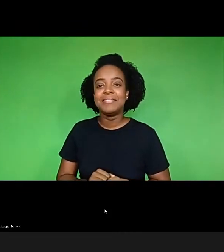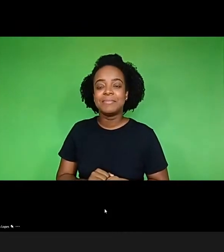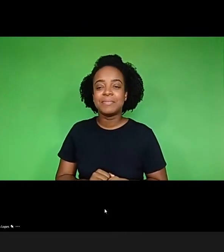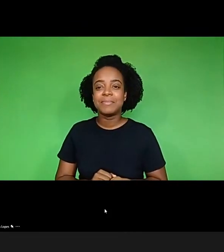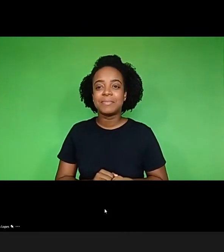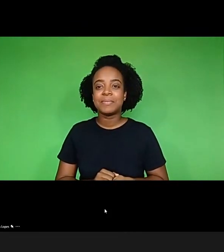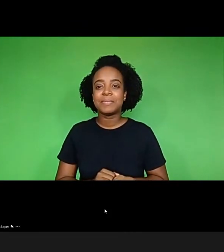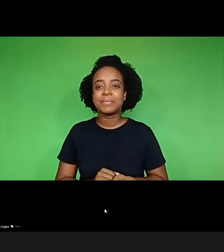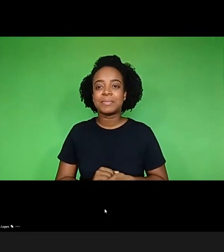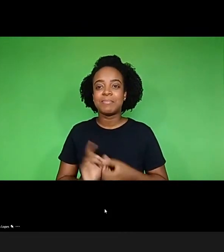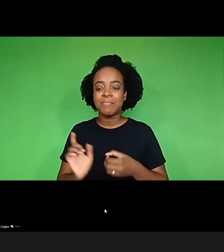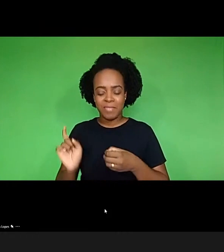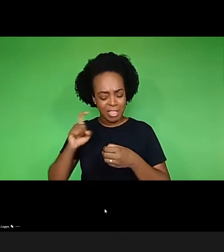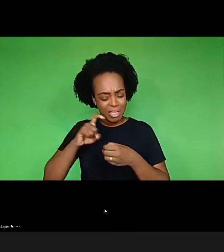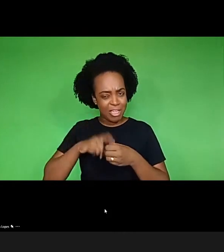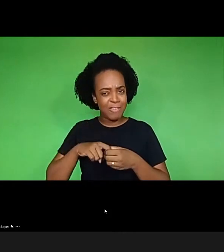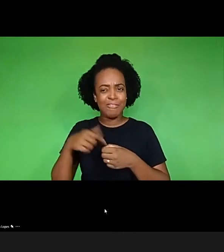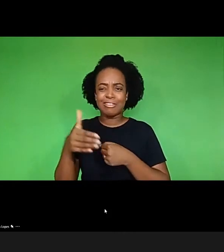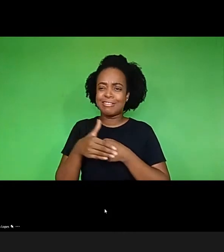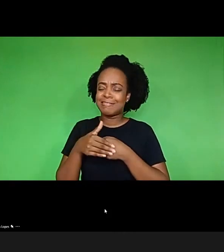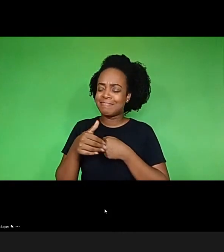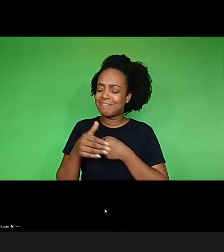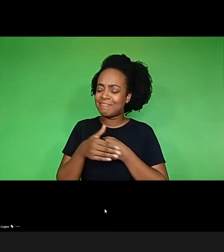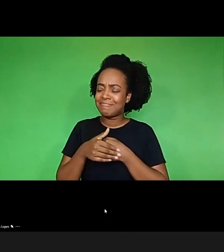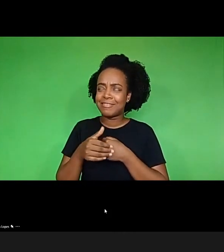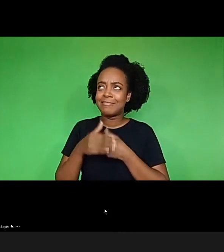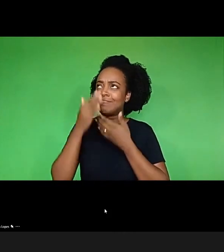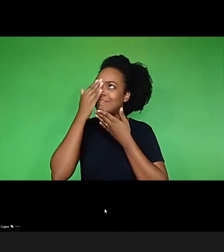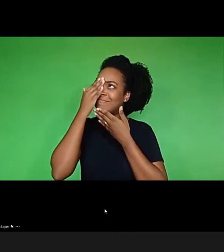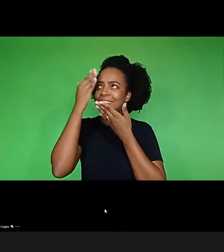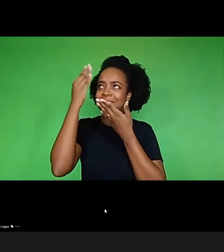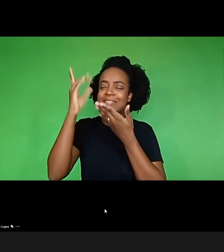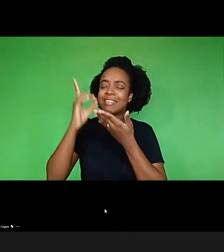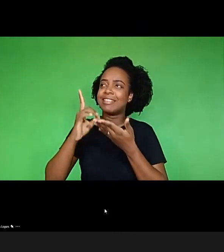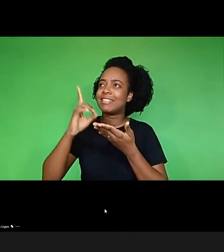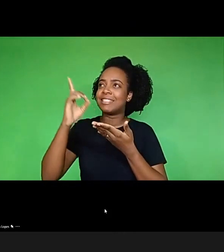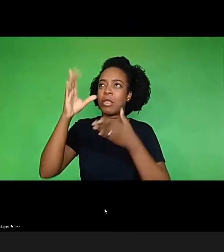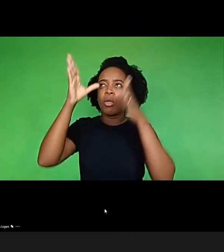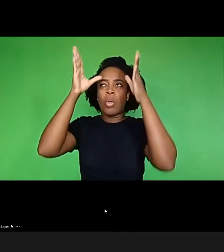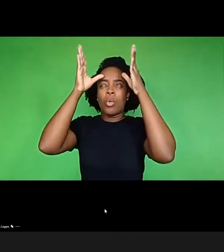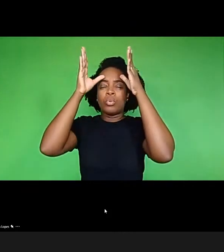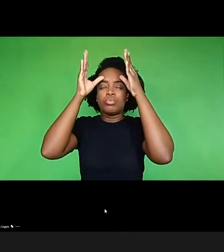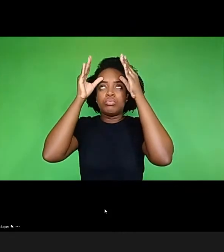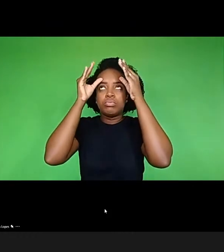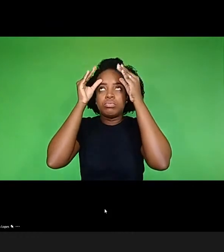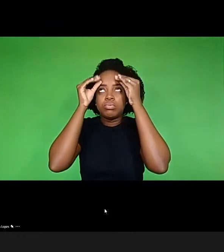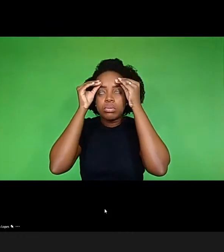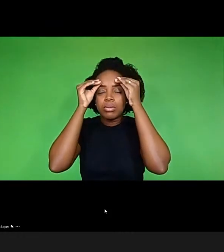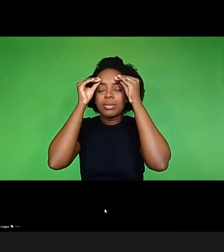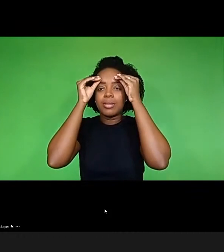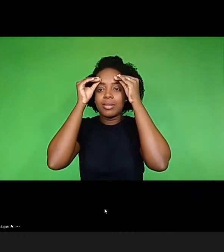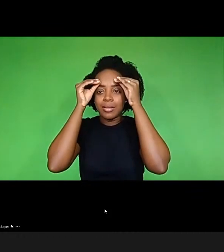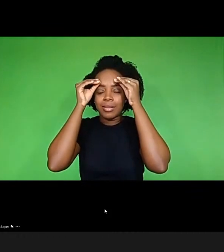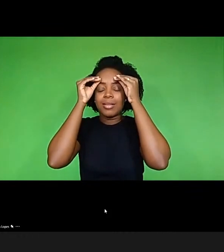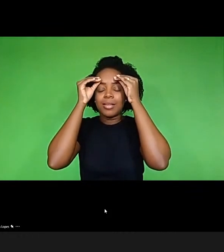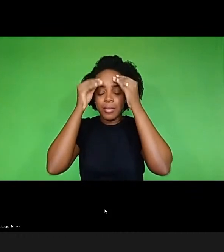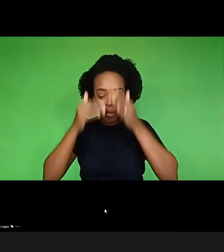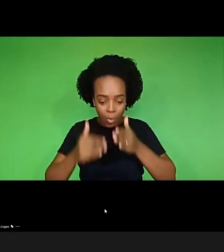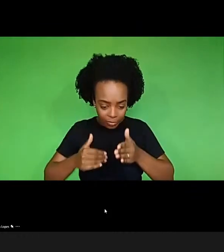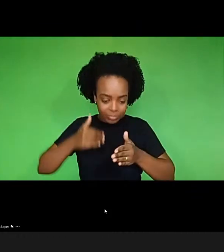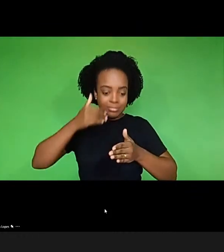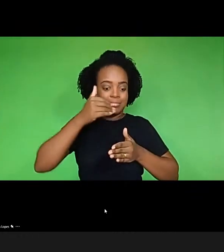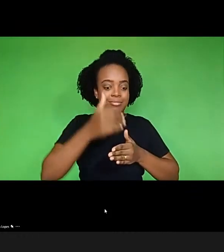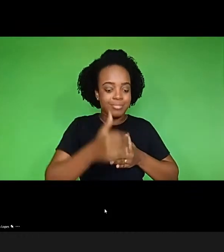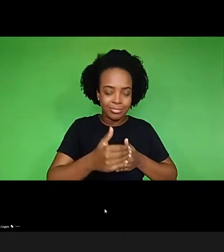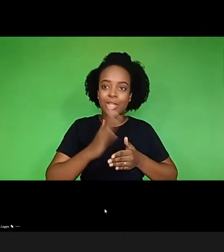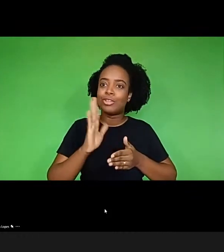Mas eu voltei com muito carinho. Voltei, graças a Deus, com a cabeça aliviada, que já saltei uma etapa, agora só falta